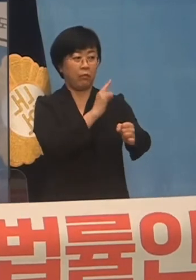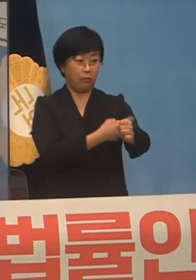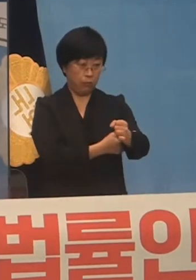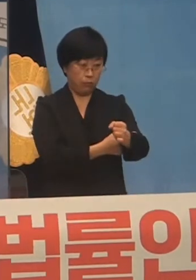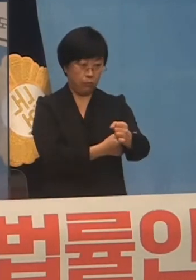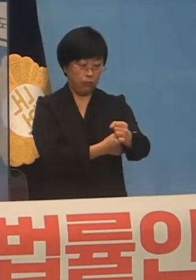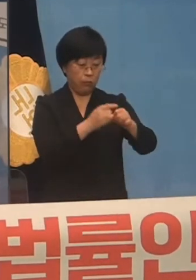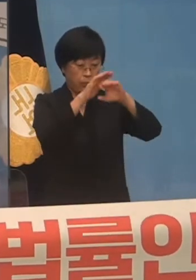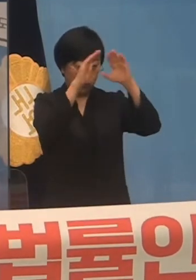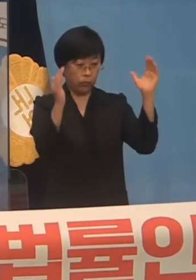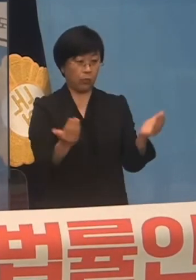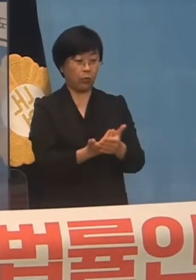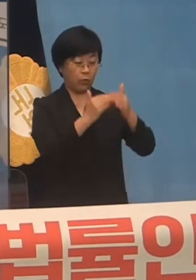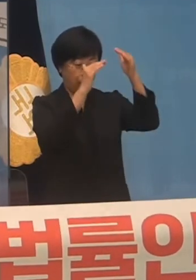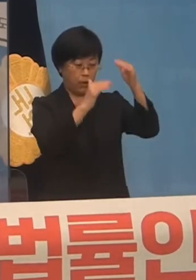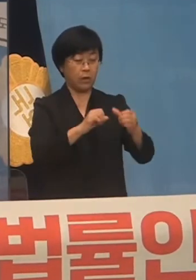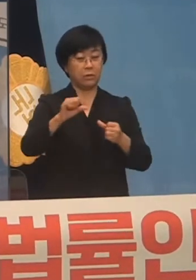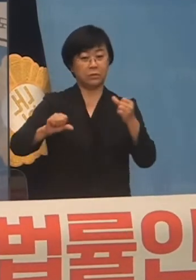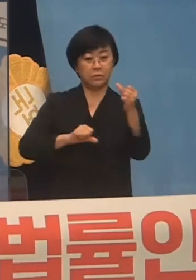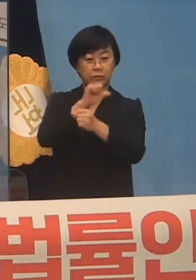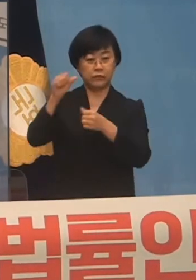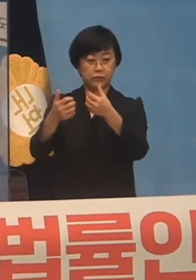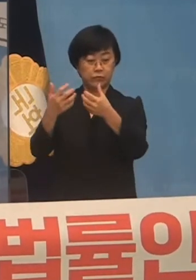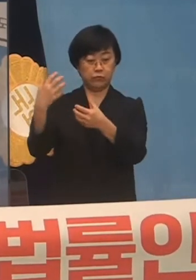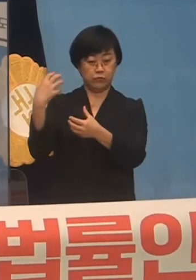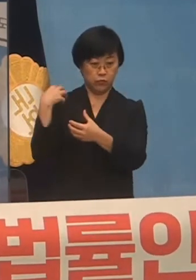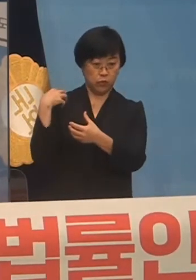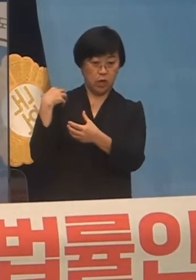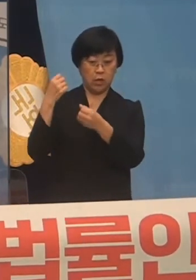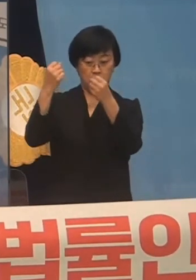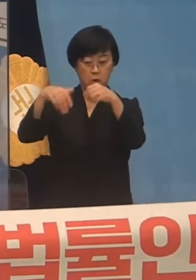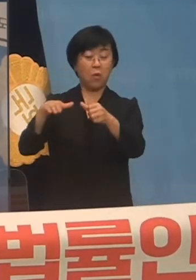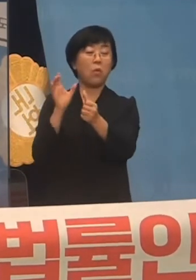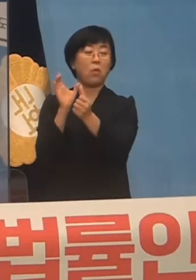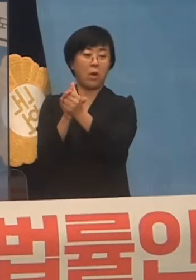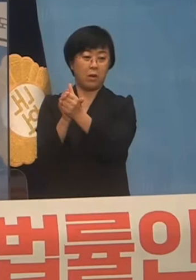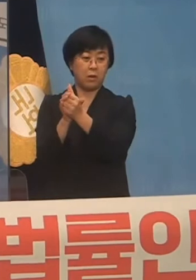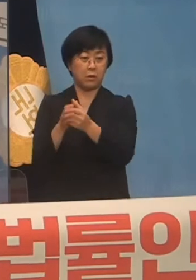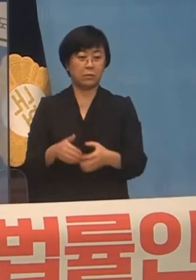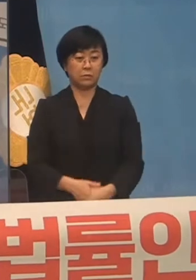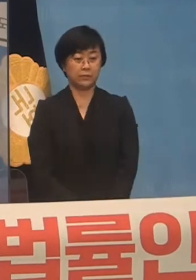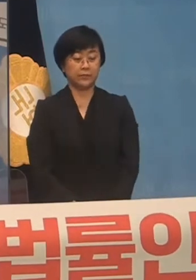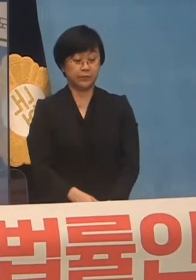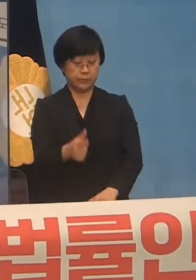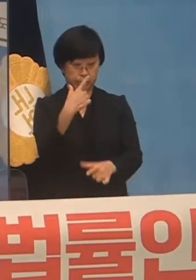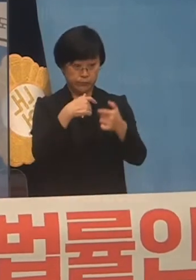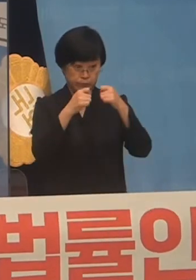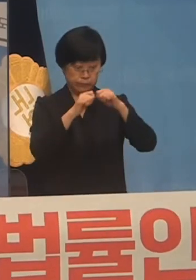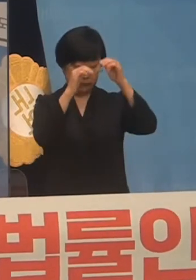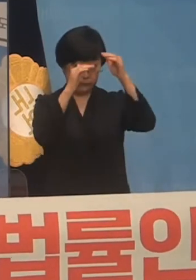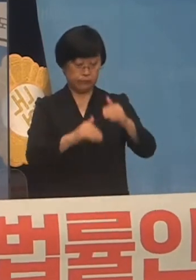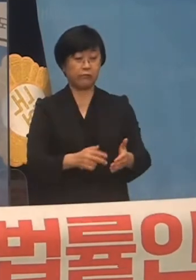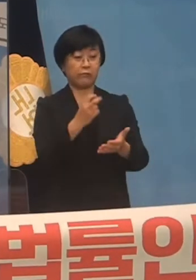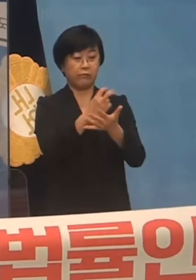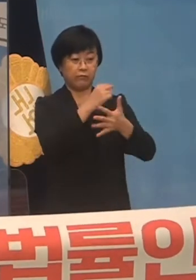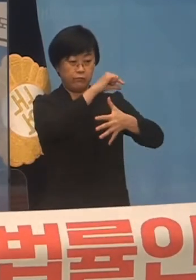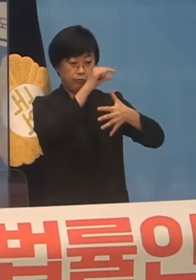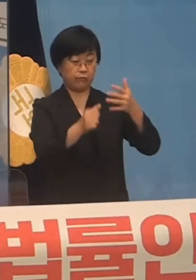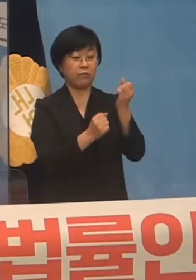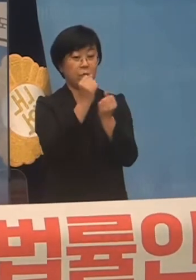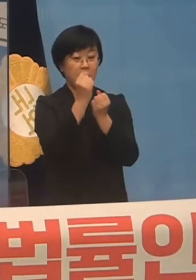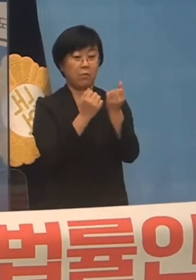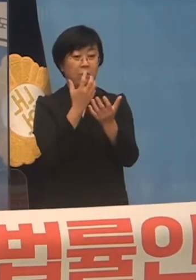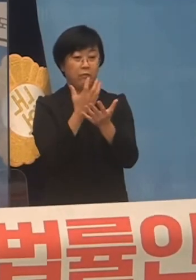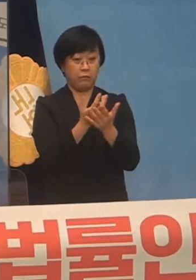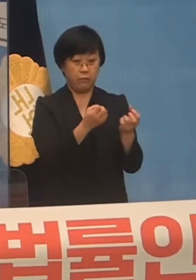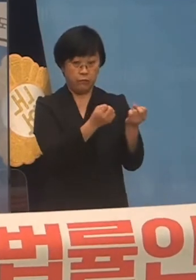전반과 관련하여 환경부가 주무부처로서 역할을 하도록 했습니다. 더 자세한 내용은 법률안과